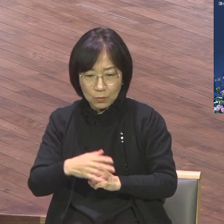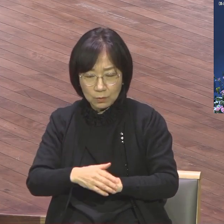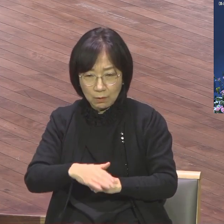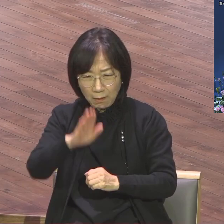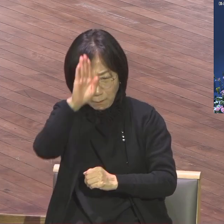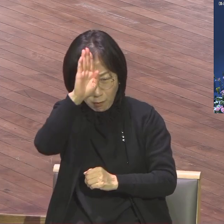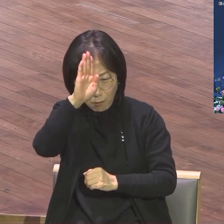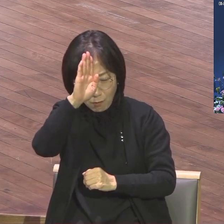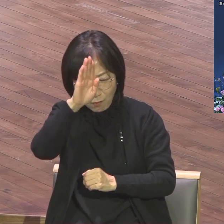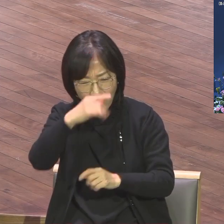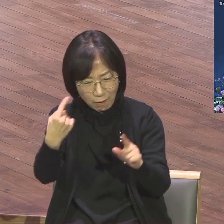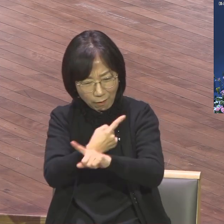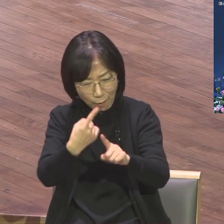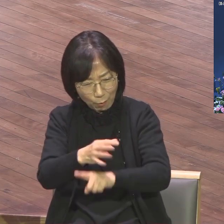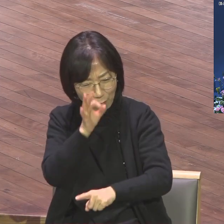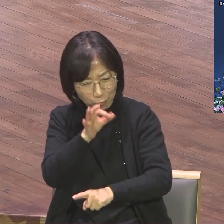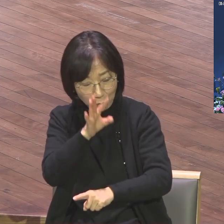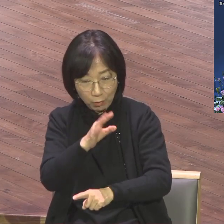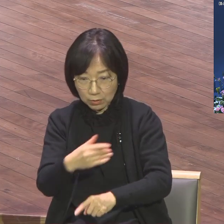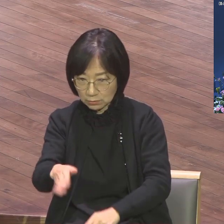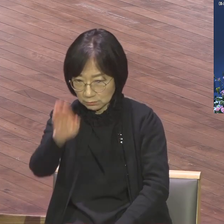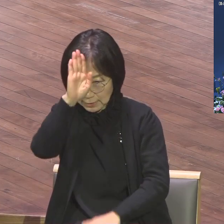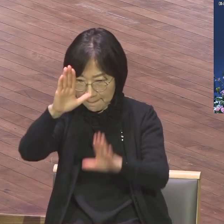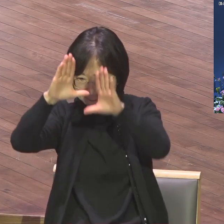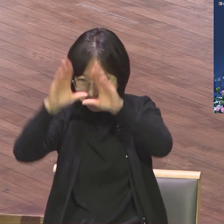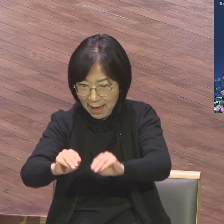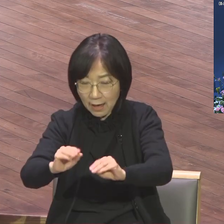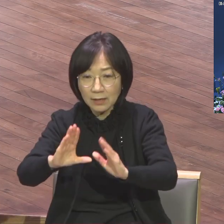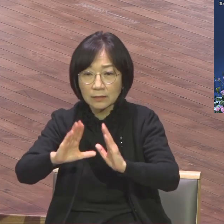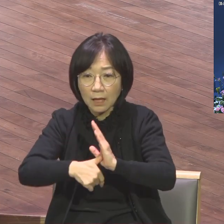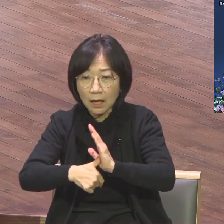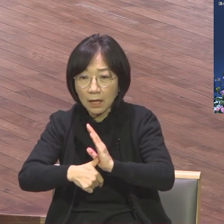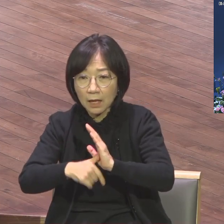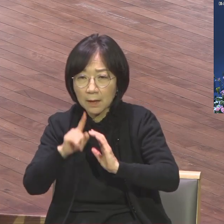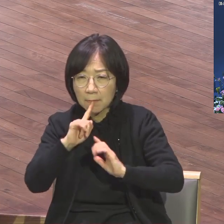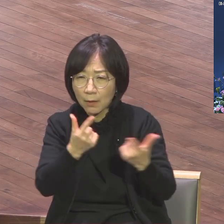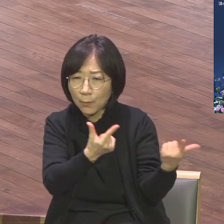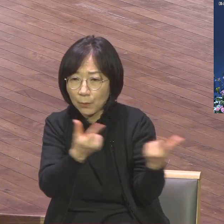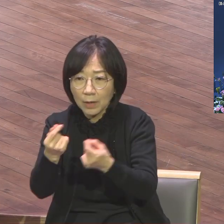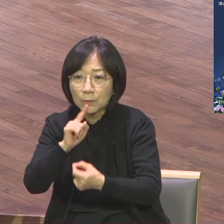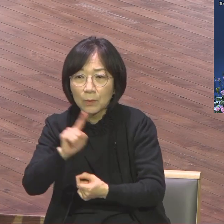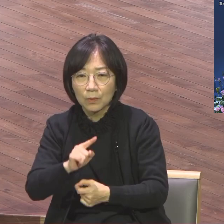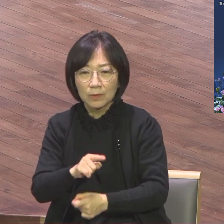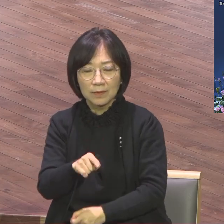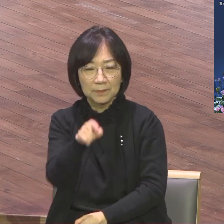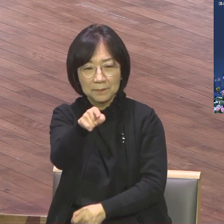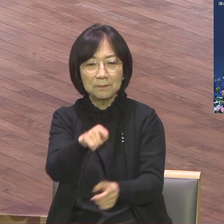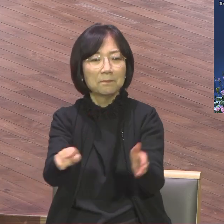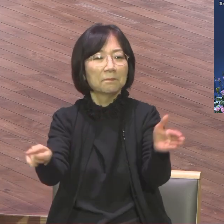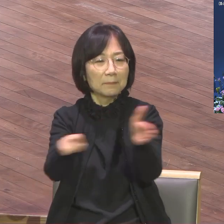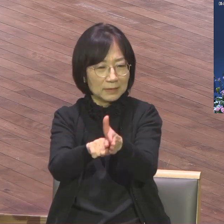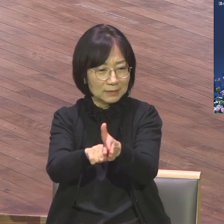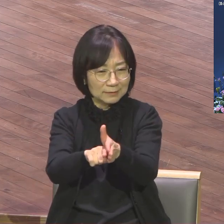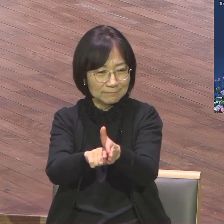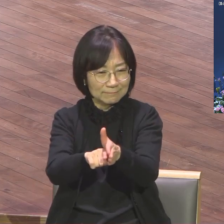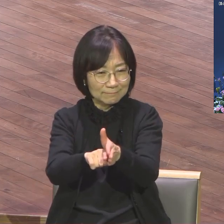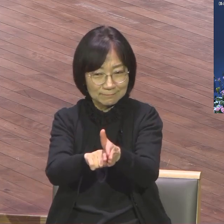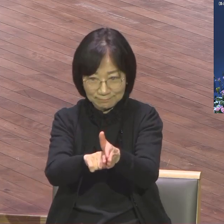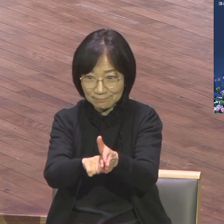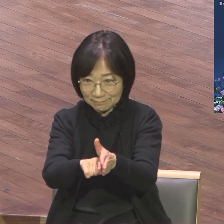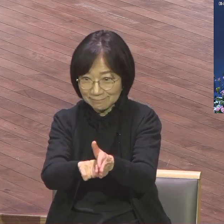불치병을 치유하실 때 하신 말씀 가운데 공통점이 뭐냐? 하나예요.